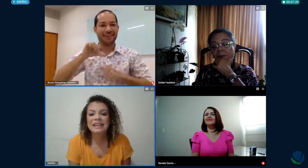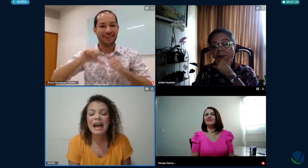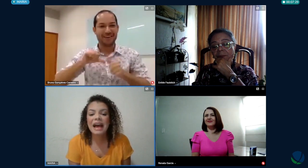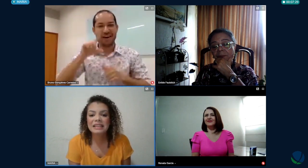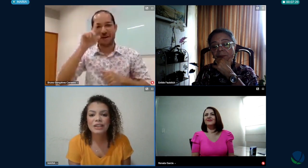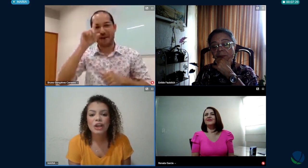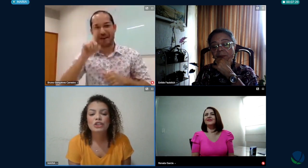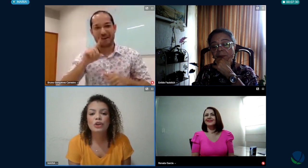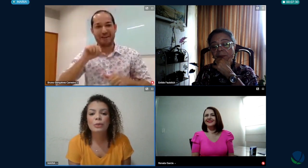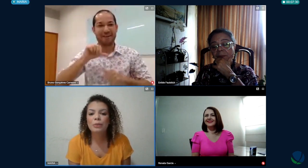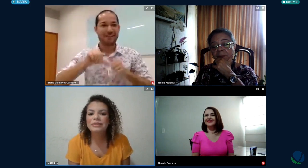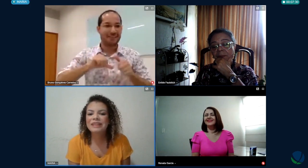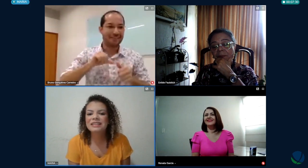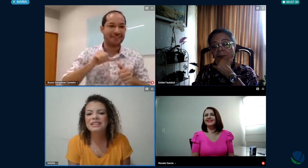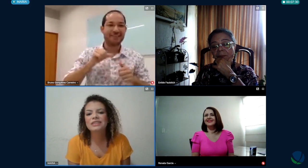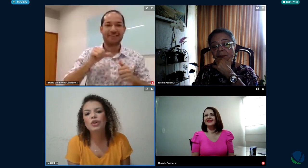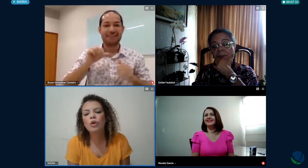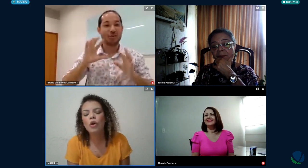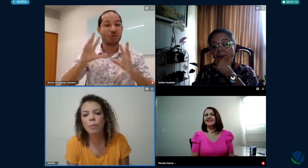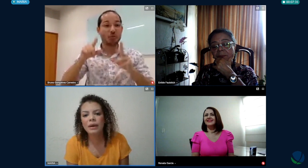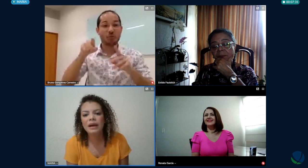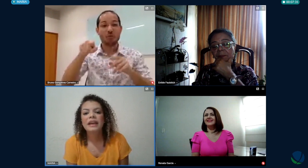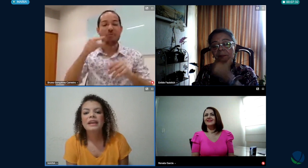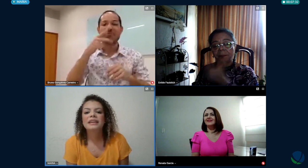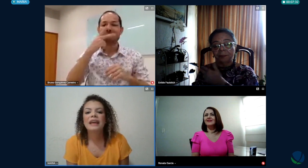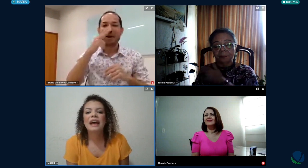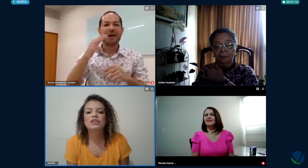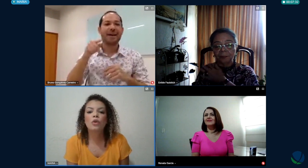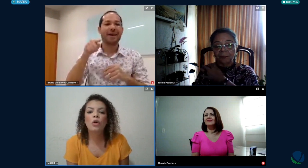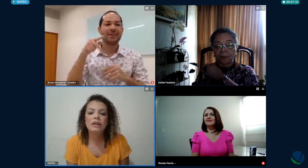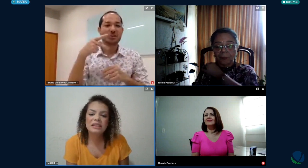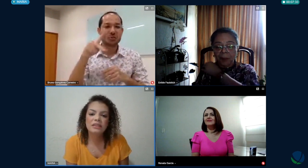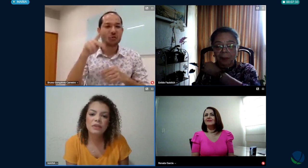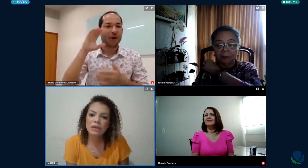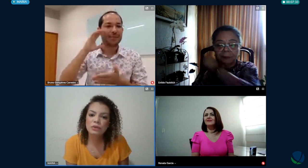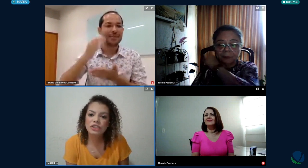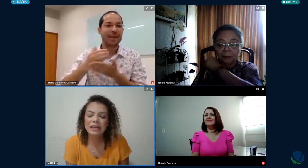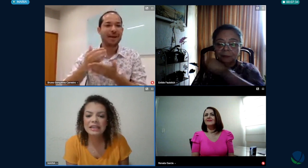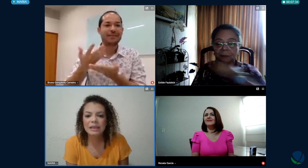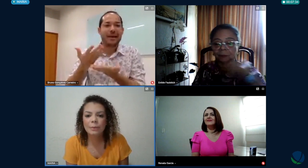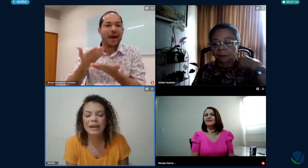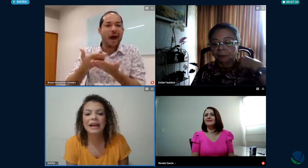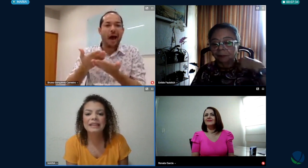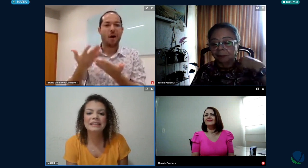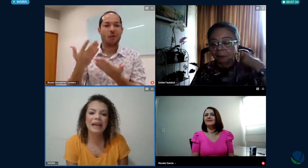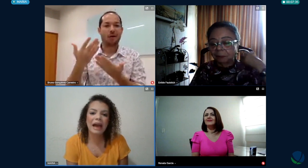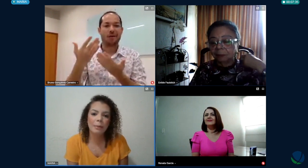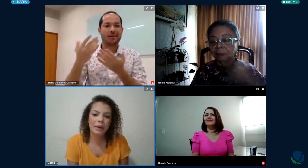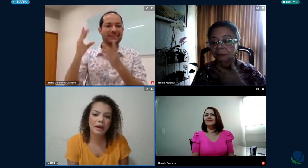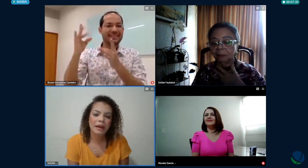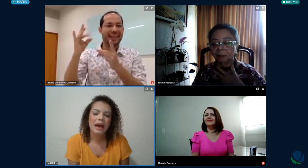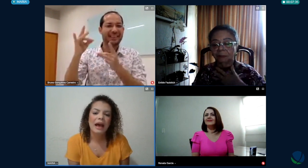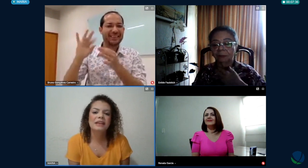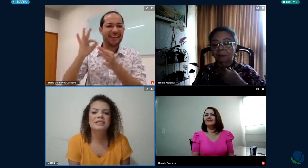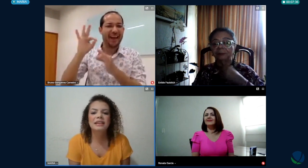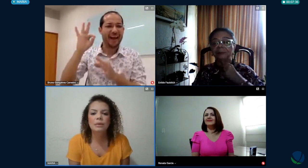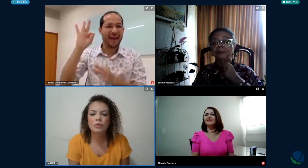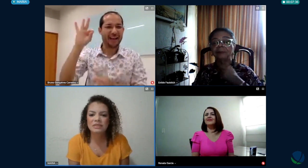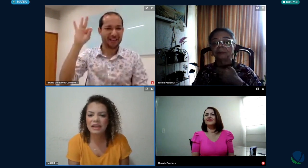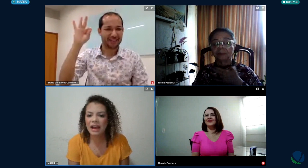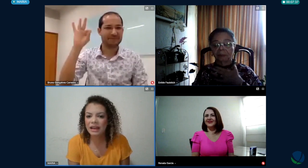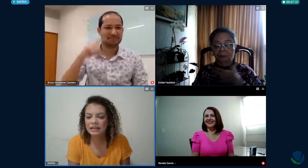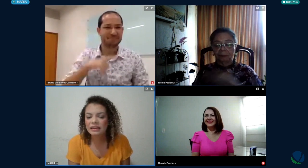você traz sobre a mudança de roupa, as cores que você utiliza para cada etapa a